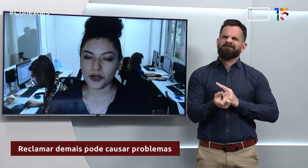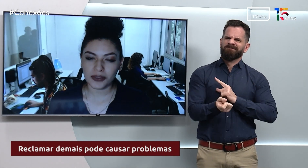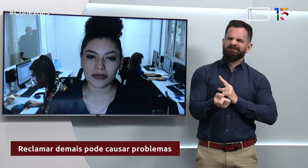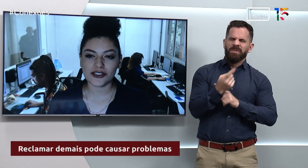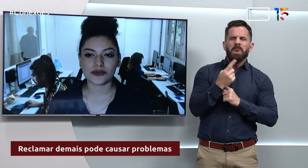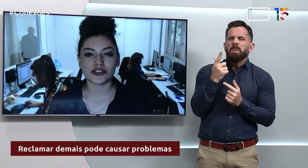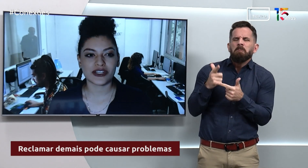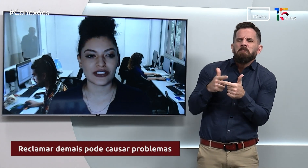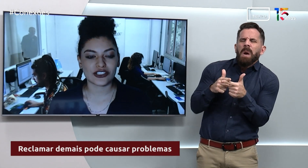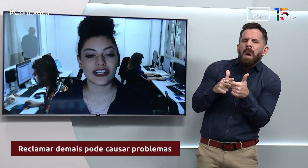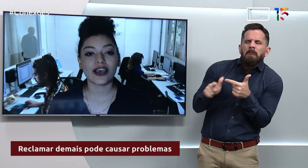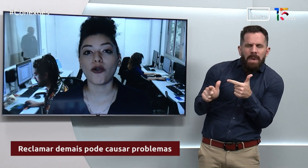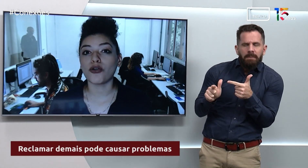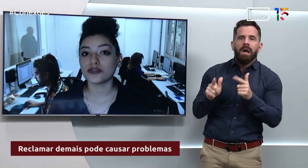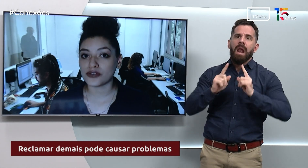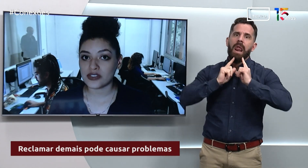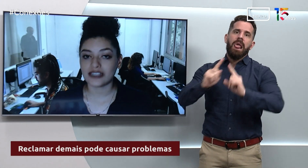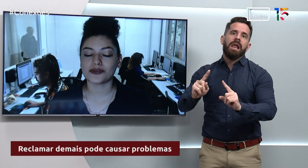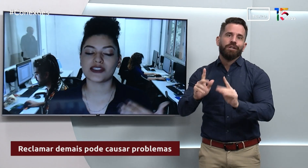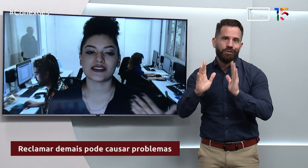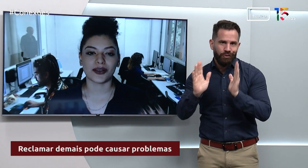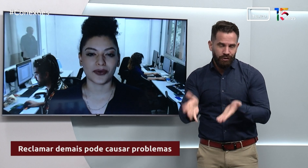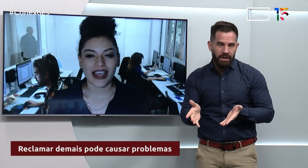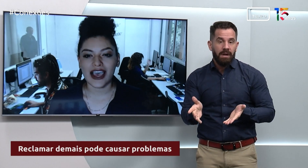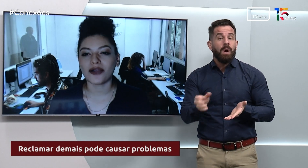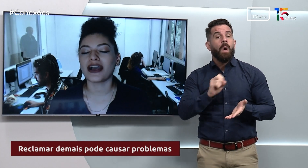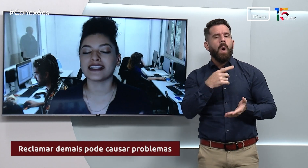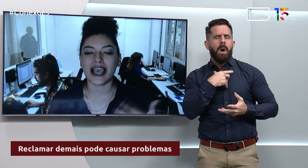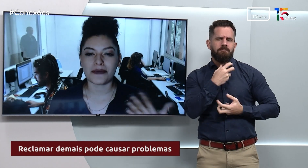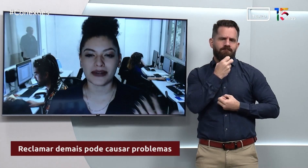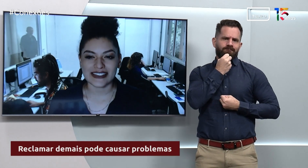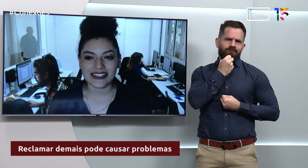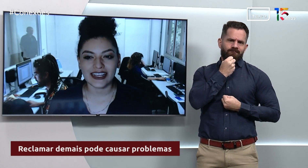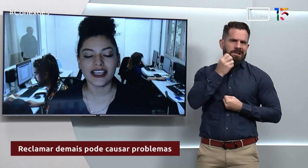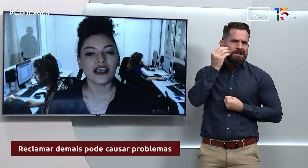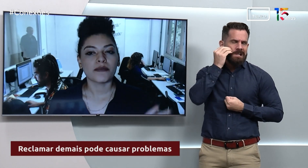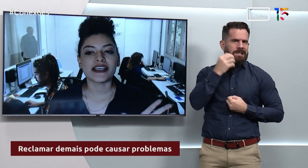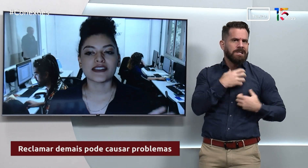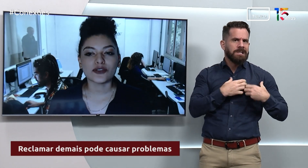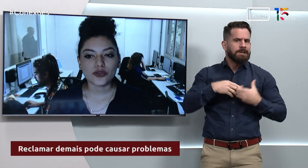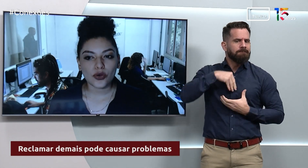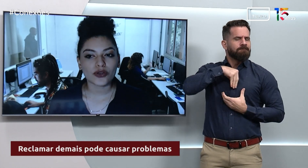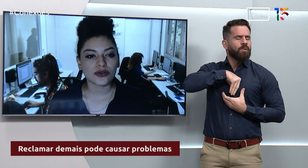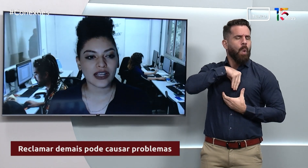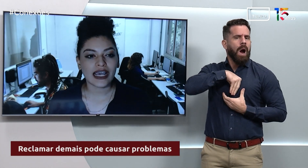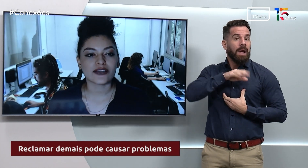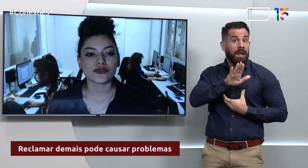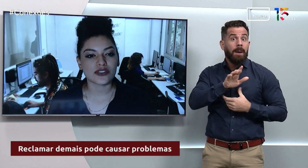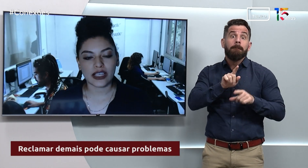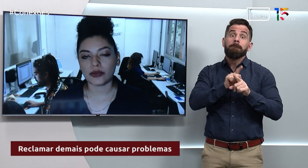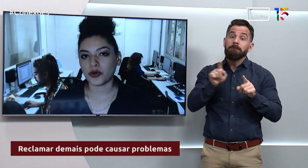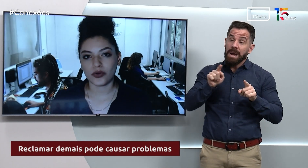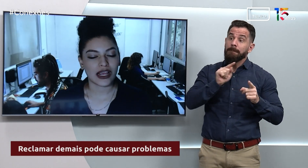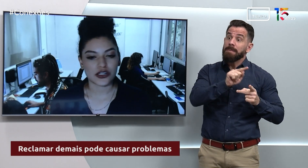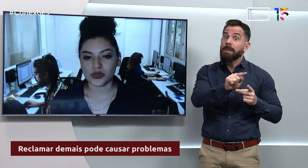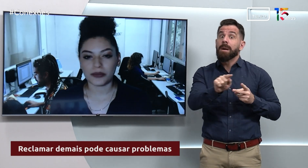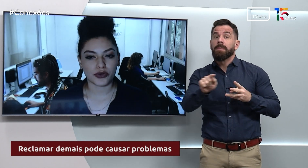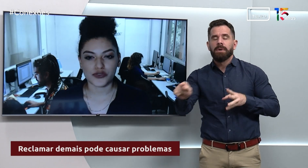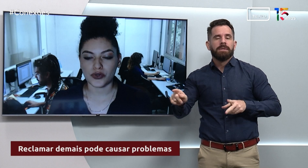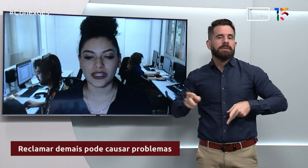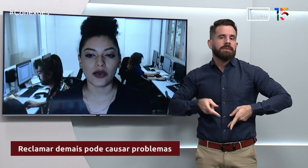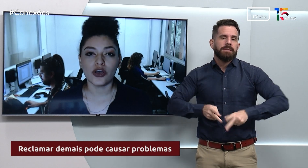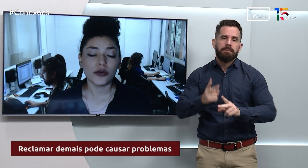pequenos problemas do dia a dia, outros tentam se segurar, guardar para si, mas em todo caso, o certo é procurar